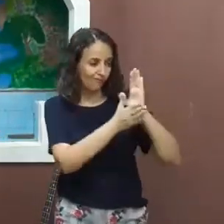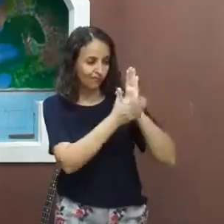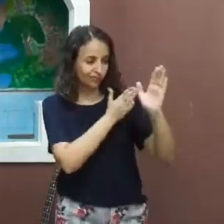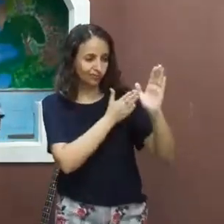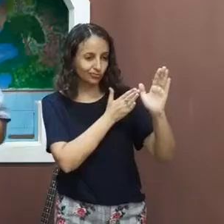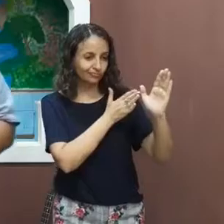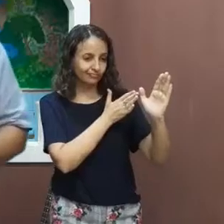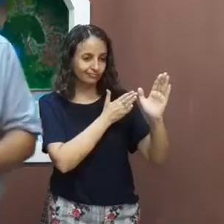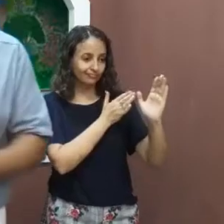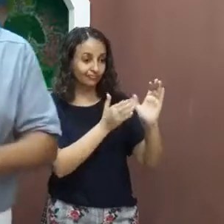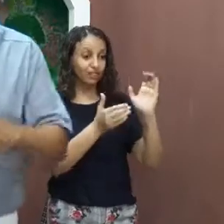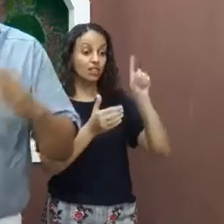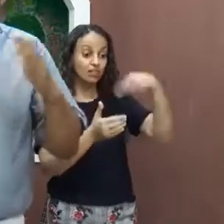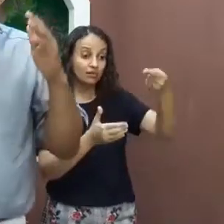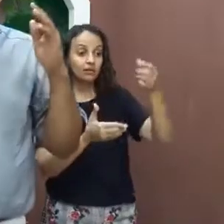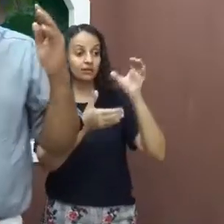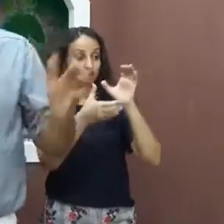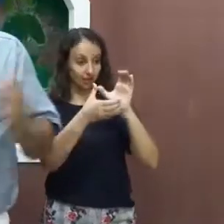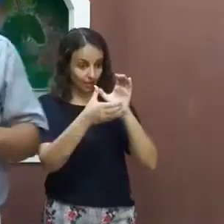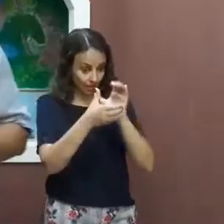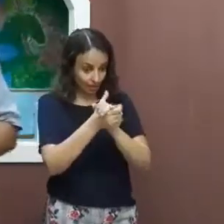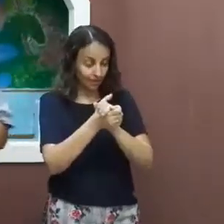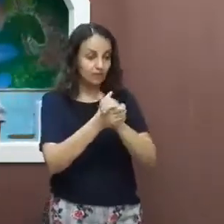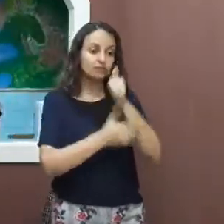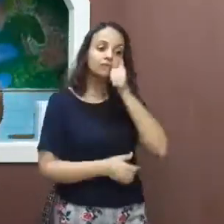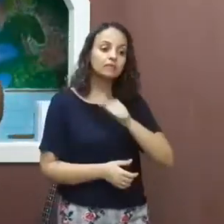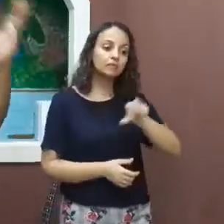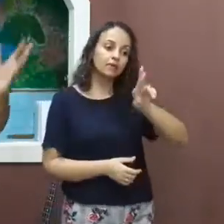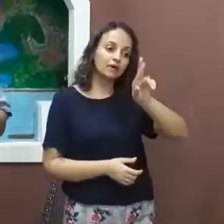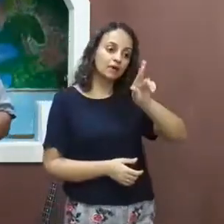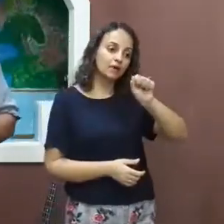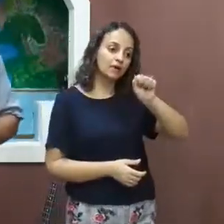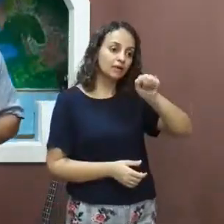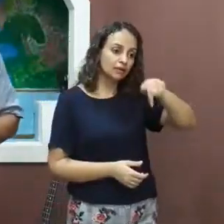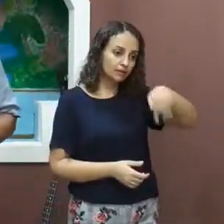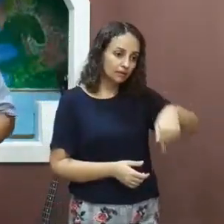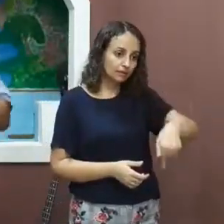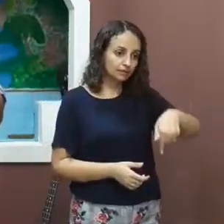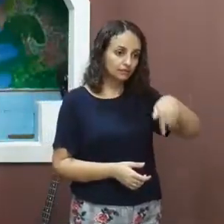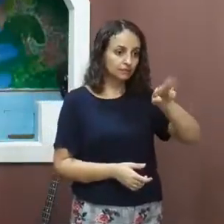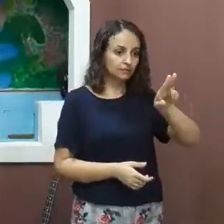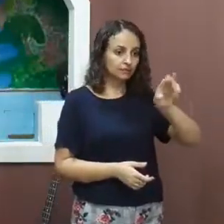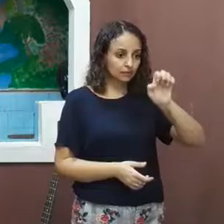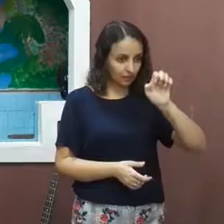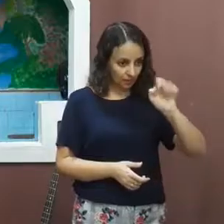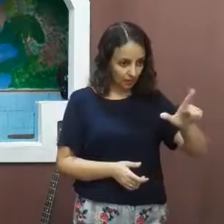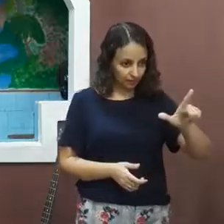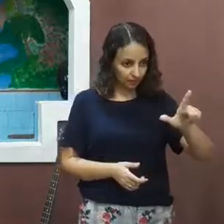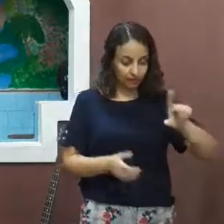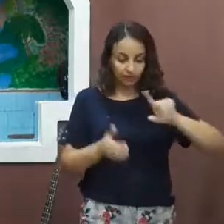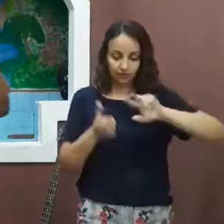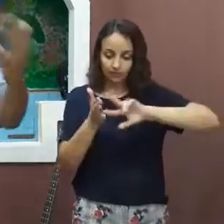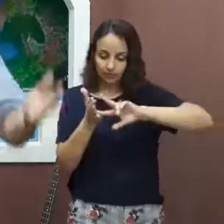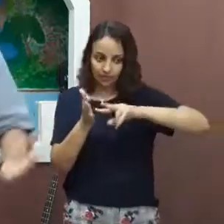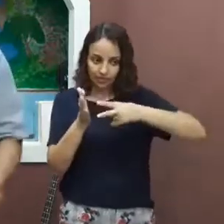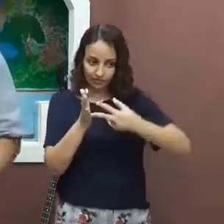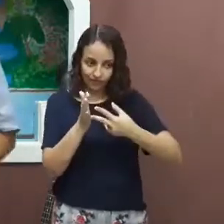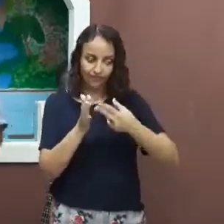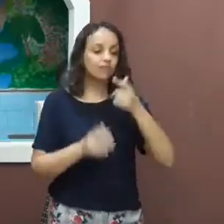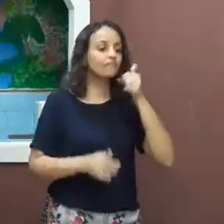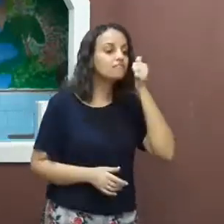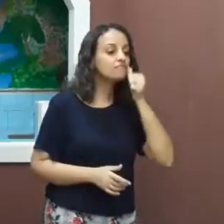vai casar-se com Raquel, porque ele amava. Raquel significa mulher